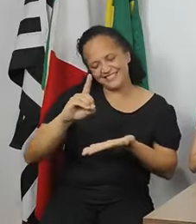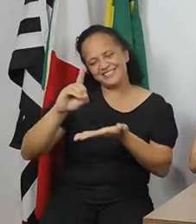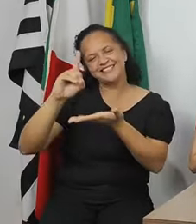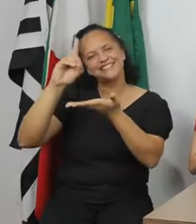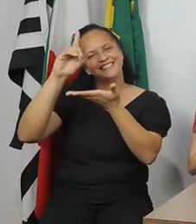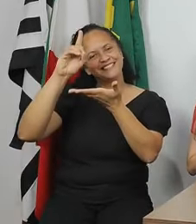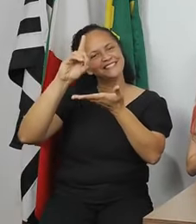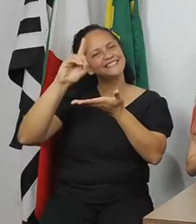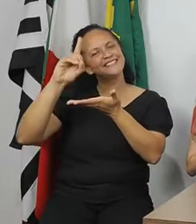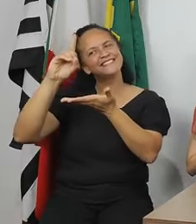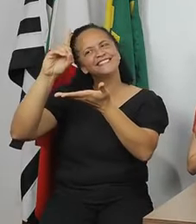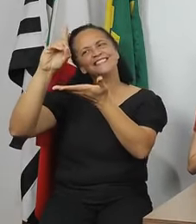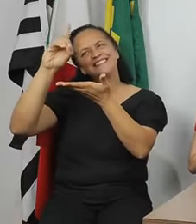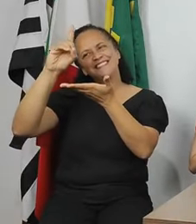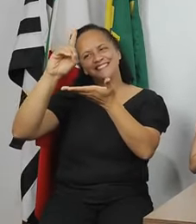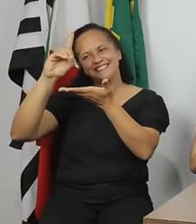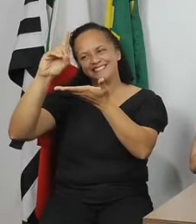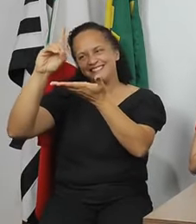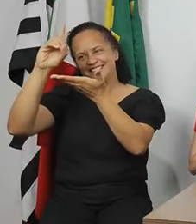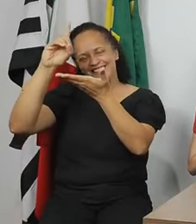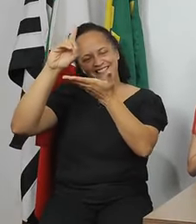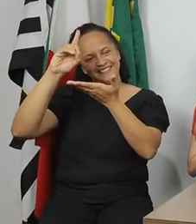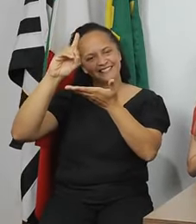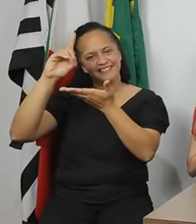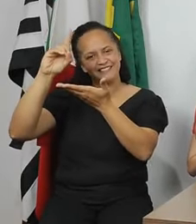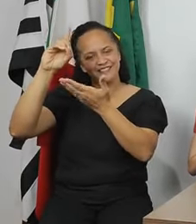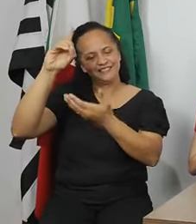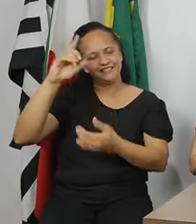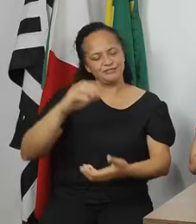totalmente Teu.